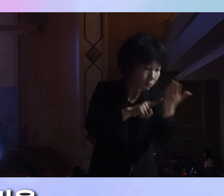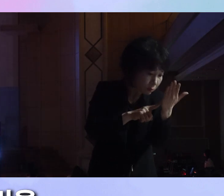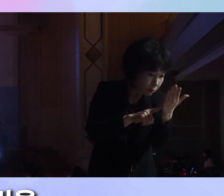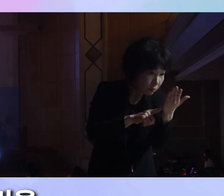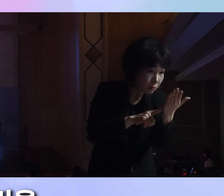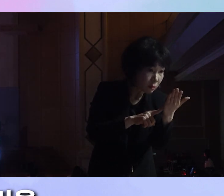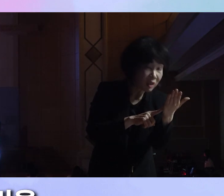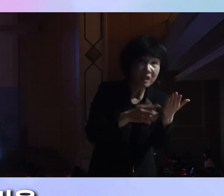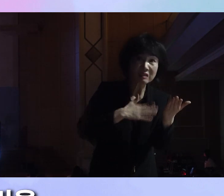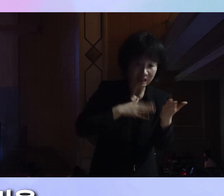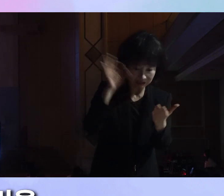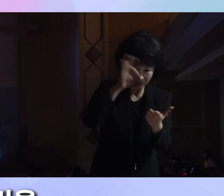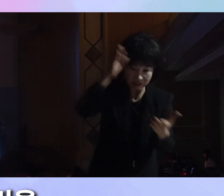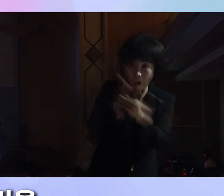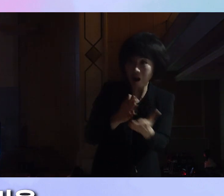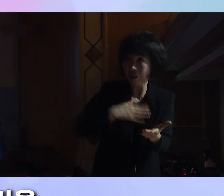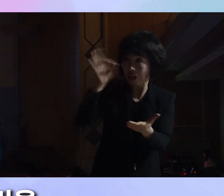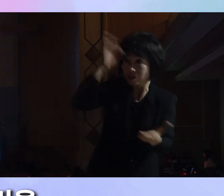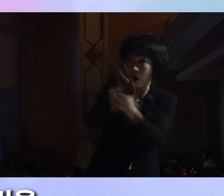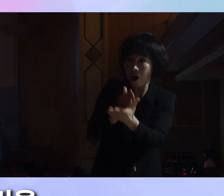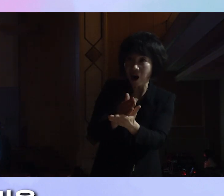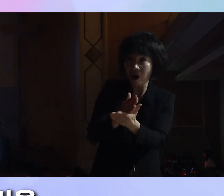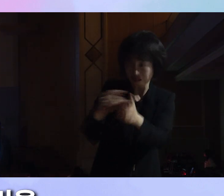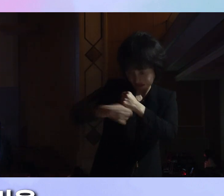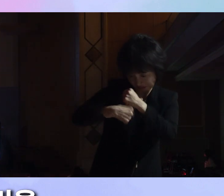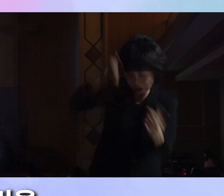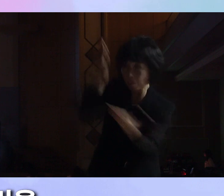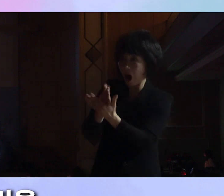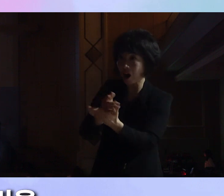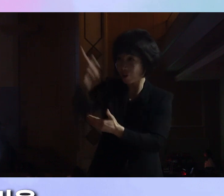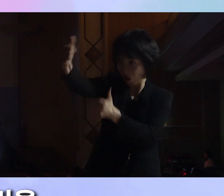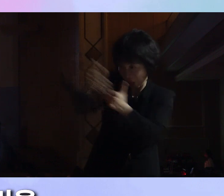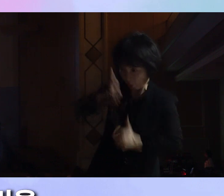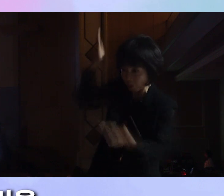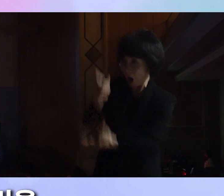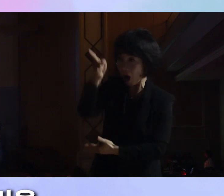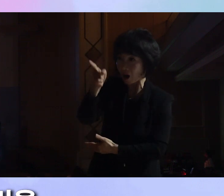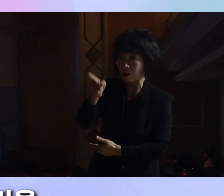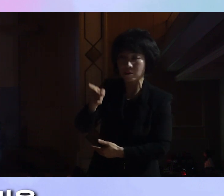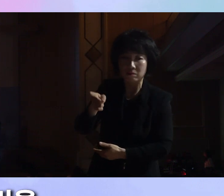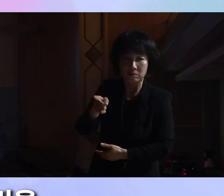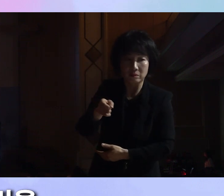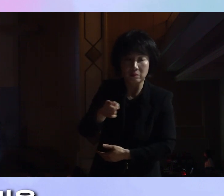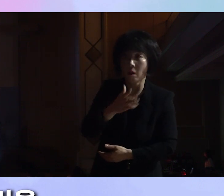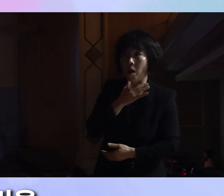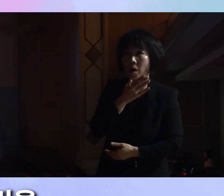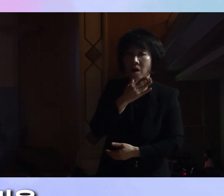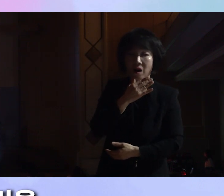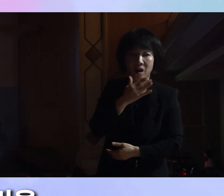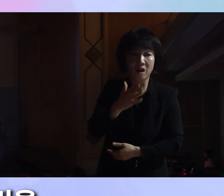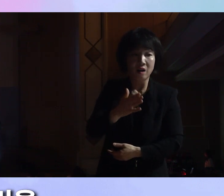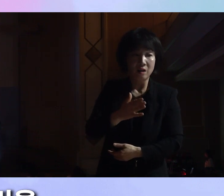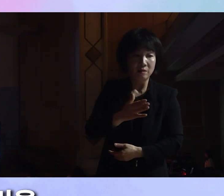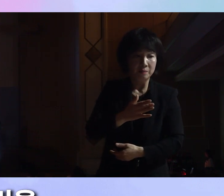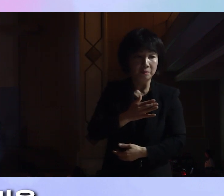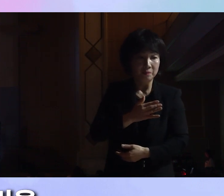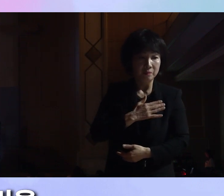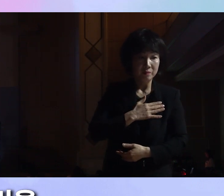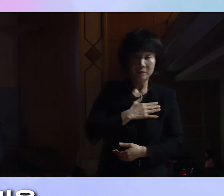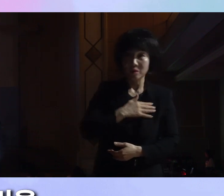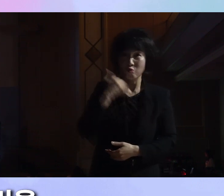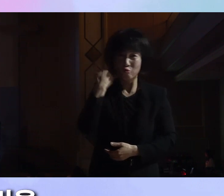날 찾으려 하지 마. 의문을 갖지도 따라오지도 마. 내 이름으로 아무도 죽이지 말고.